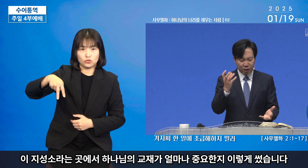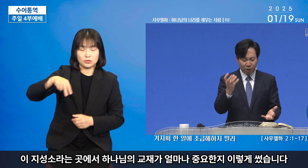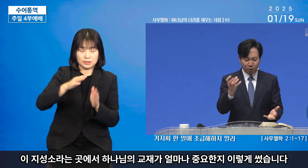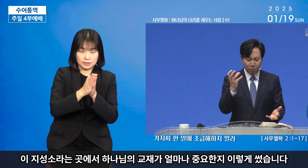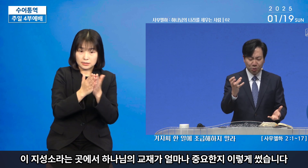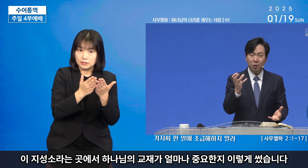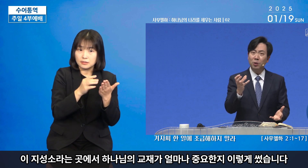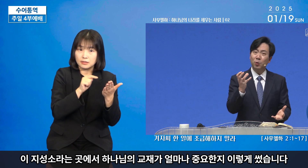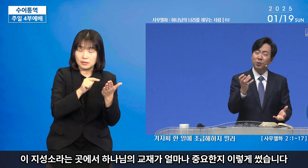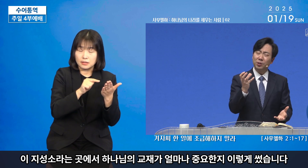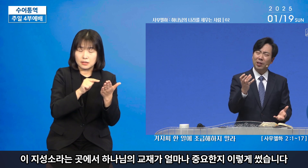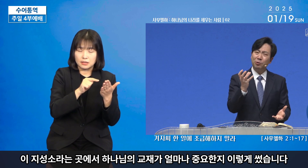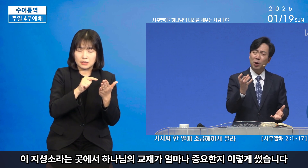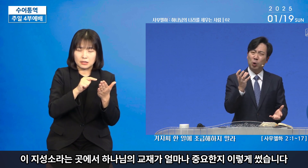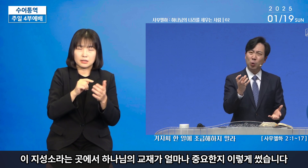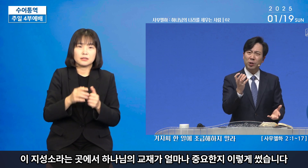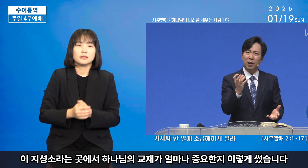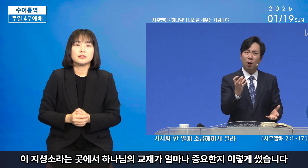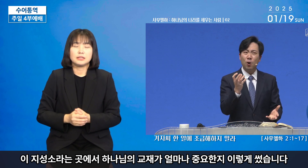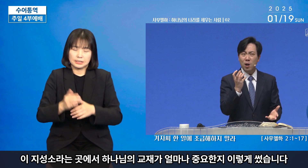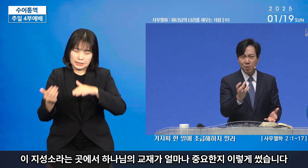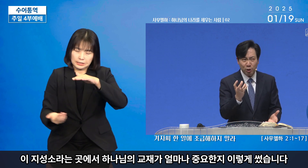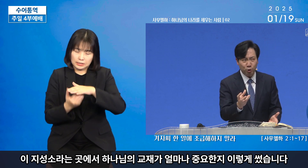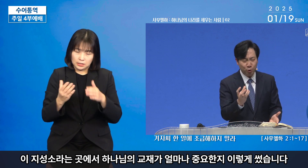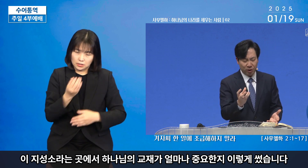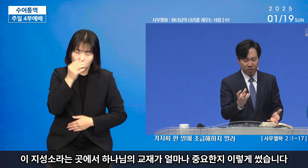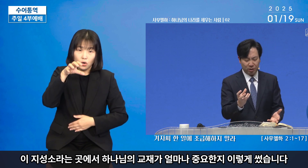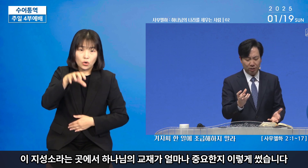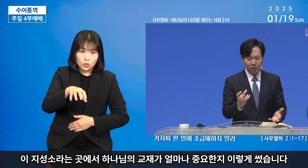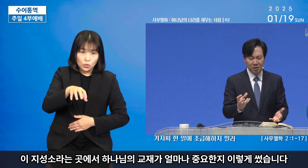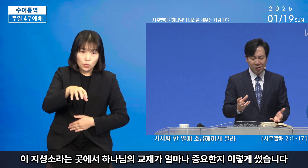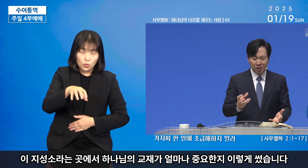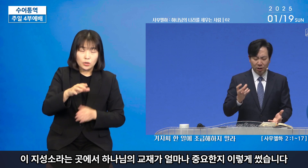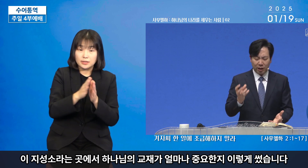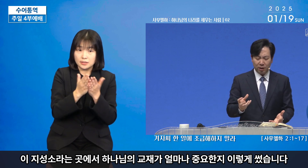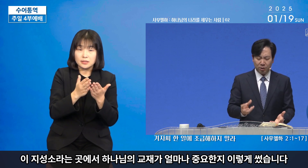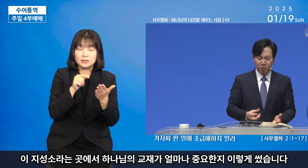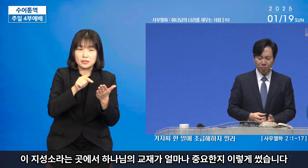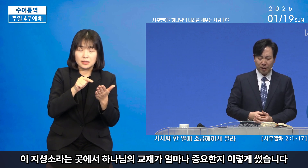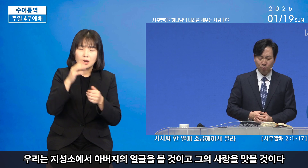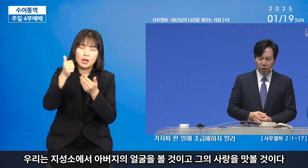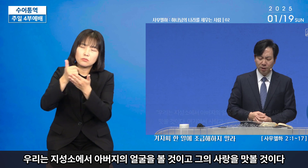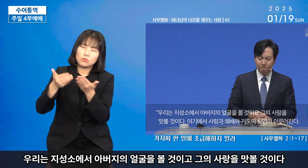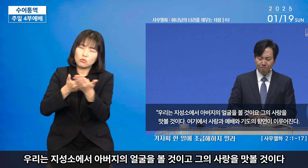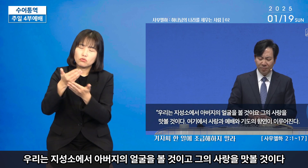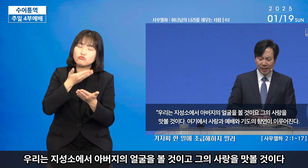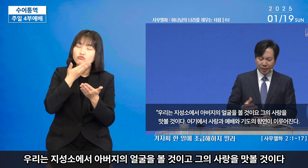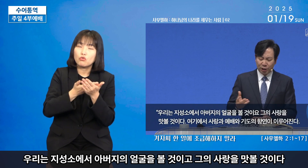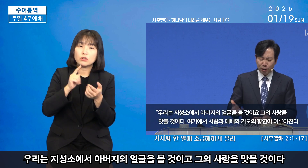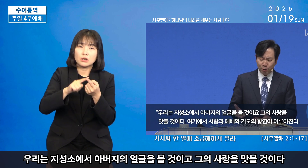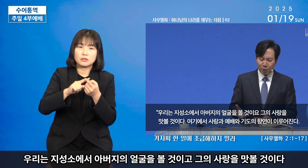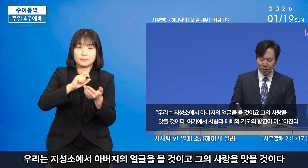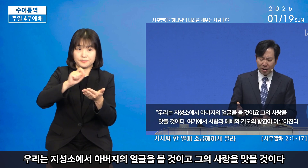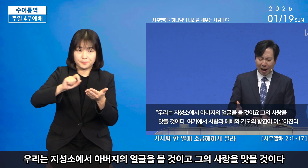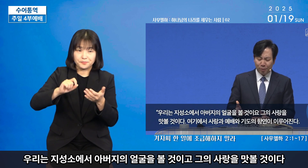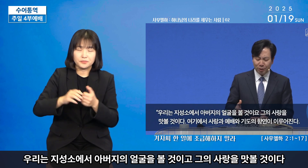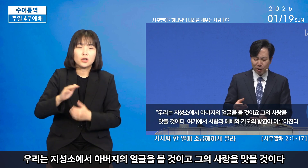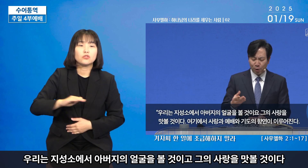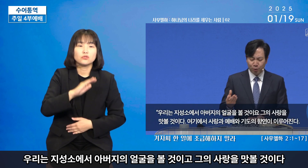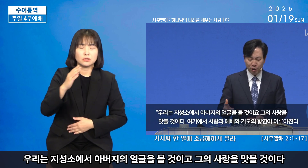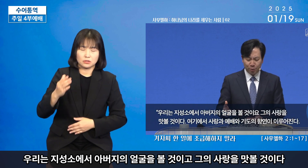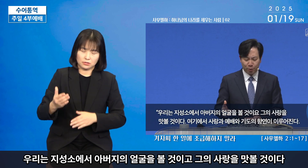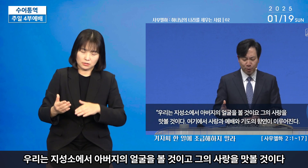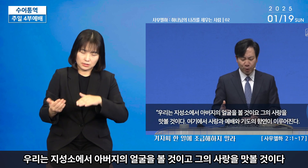이 지성소라는 곳에서 하나님과의 교제가 얼마나 중요한지 이렇게 썼습니다. 우리는 지성소에서